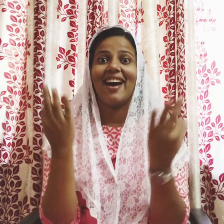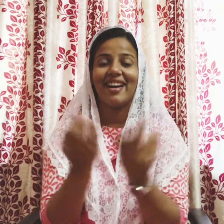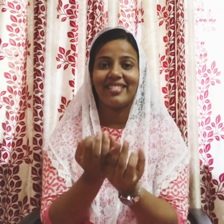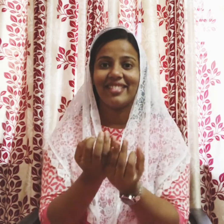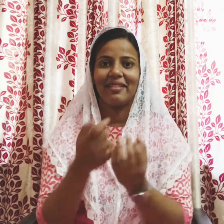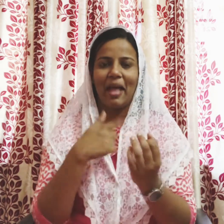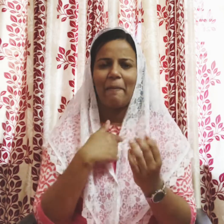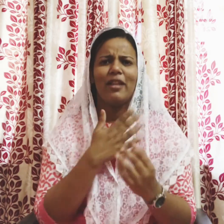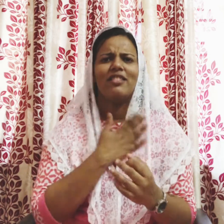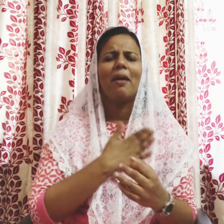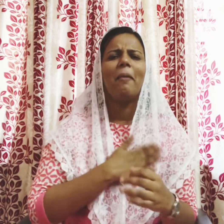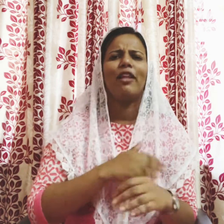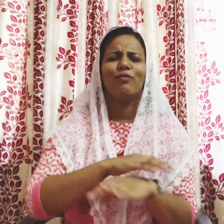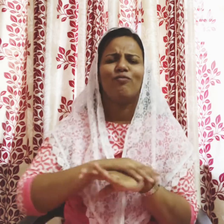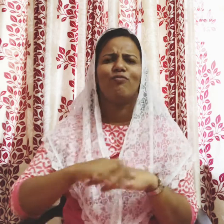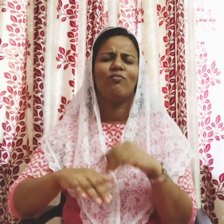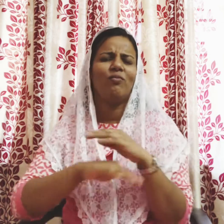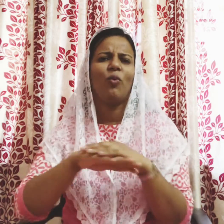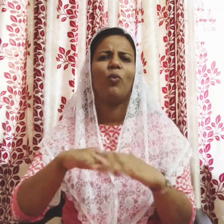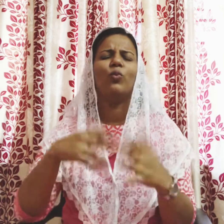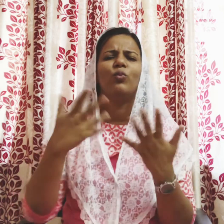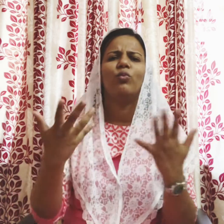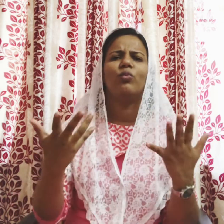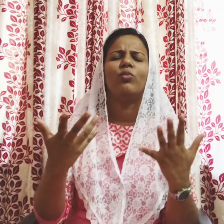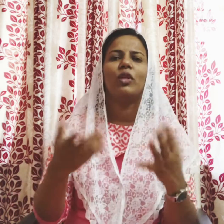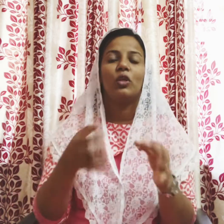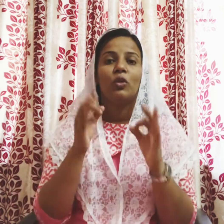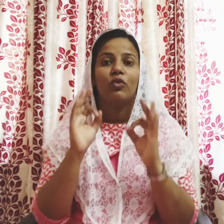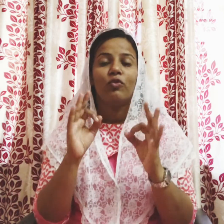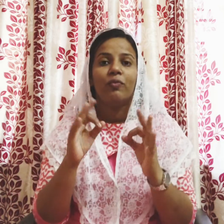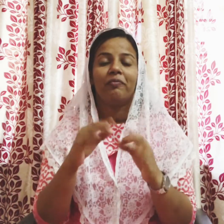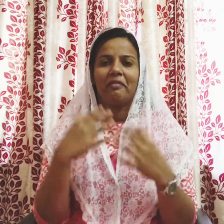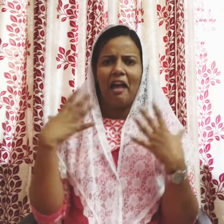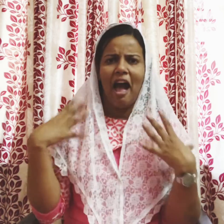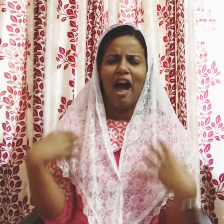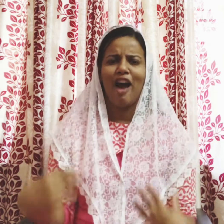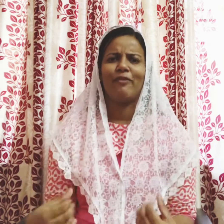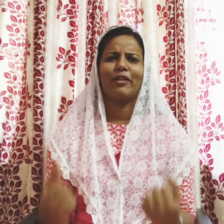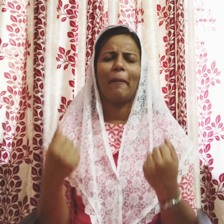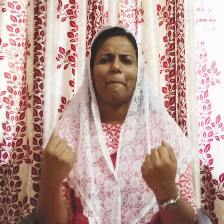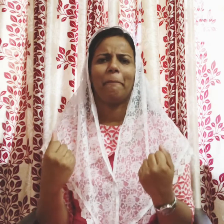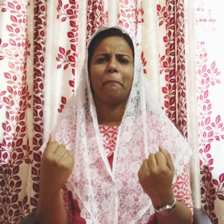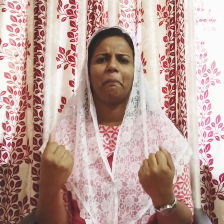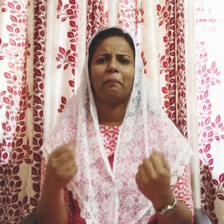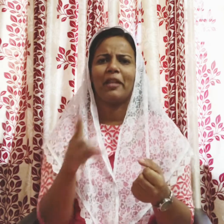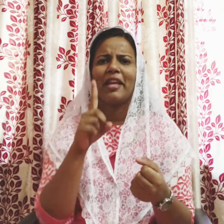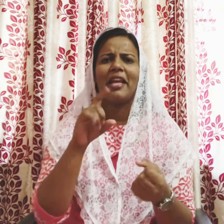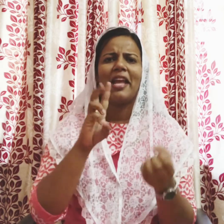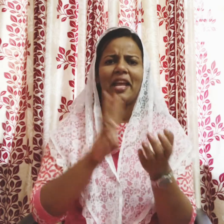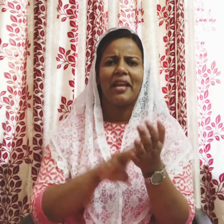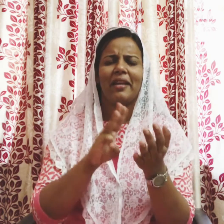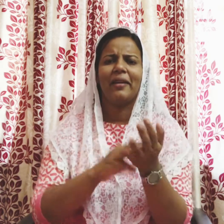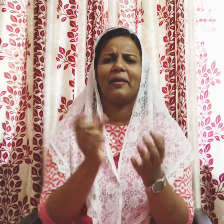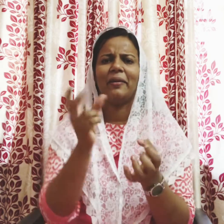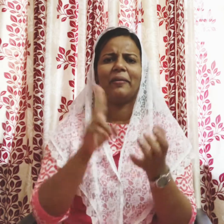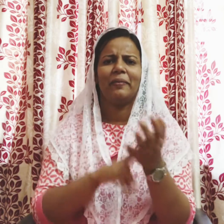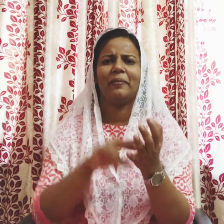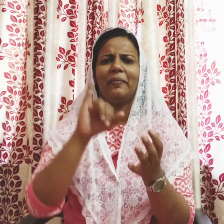സന്തോഷമോ സമാധാനമോ സ്വസ്ഥതയോ ആമേൻ സൂപ്പർനാച്ചുറൽ ഹെൽത്തോ സൂപ്പർനാച്ചുറൽ ആമേൻ ഇമ്മ്യൂണിറ്റിയോ അല്ലെങ്കിൽ